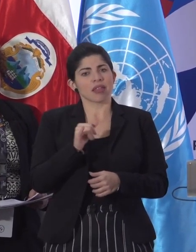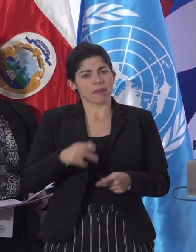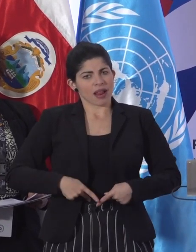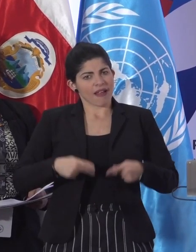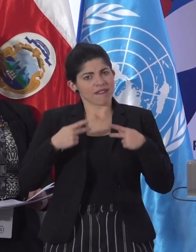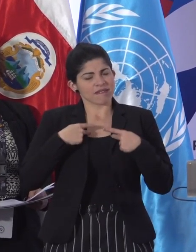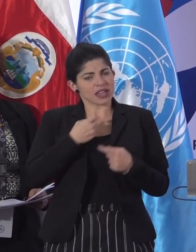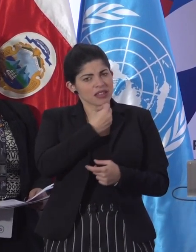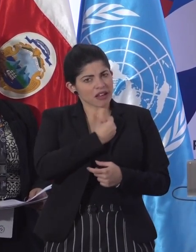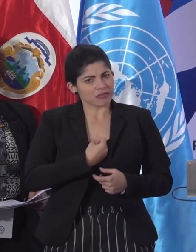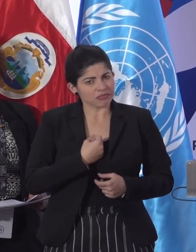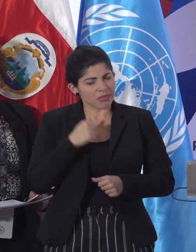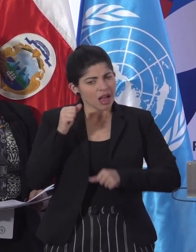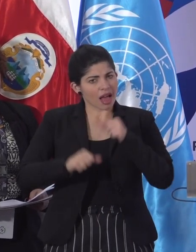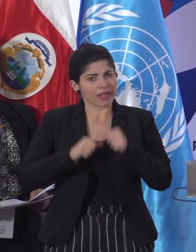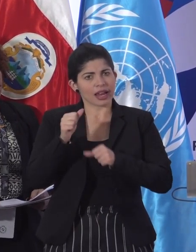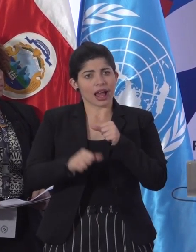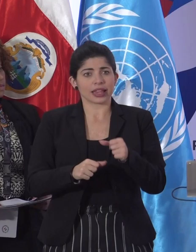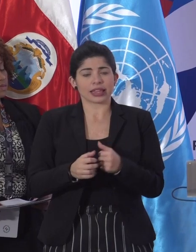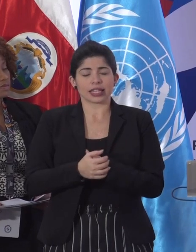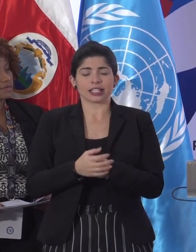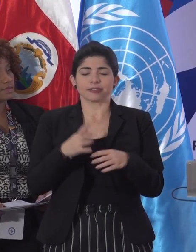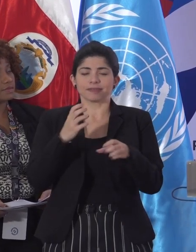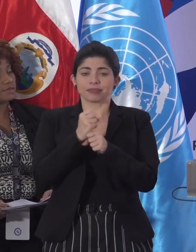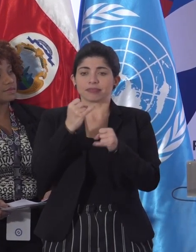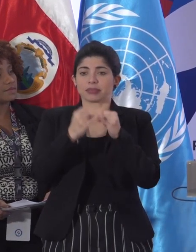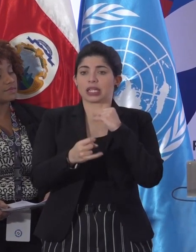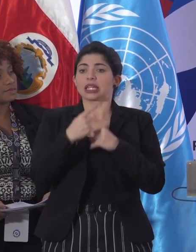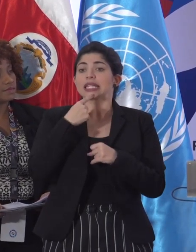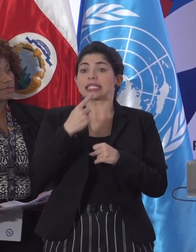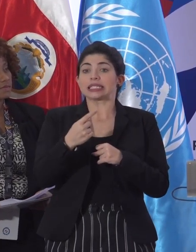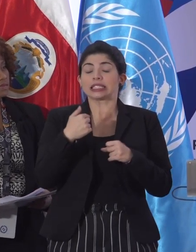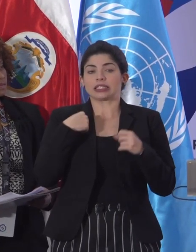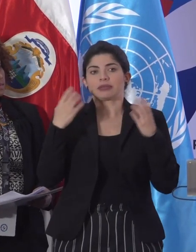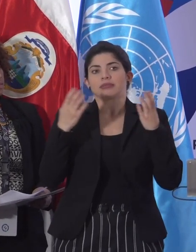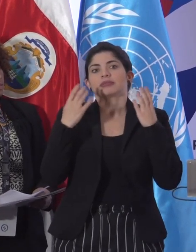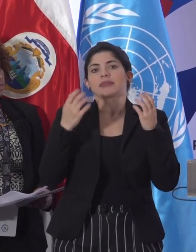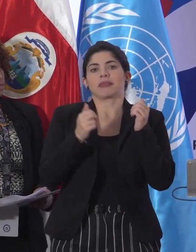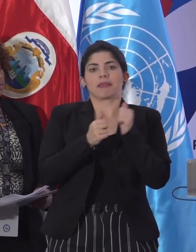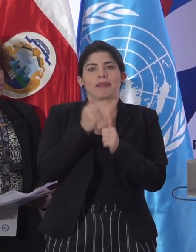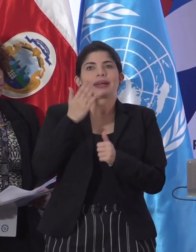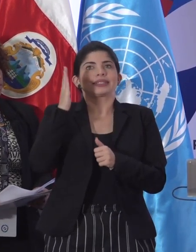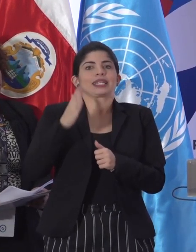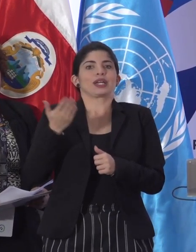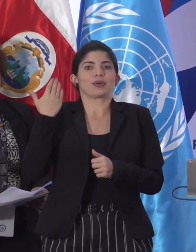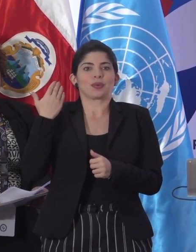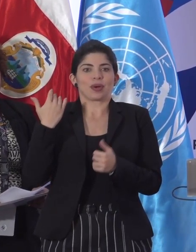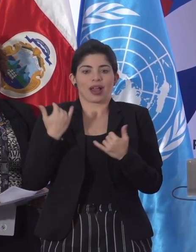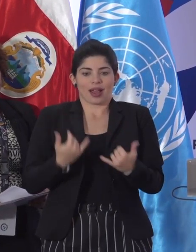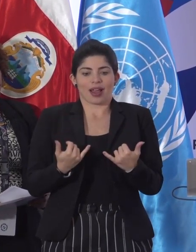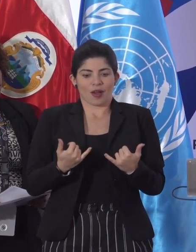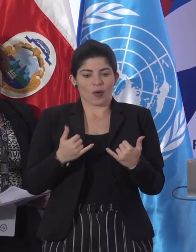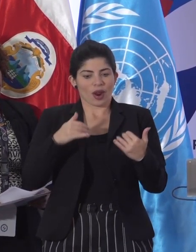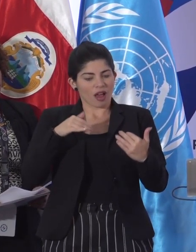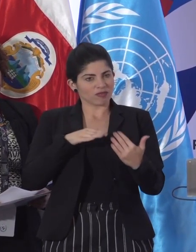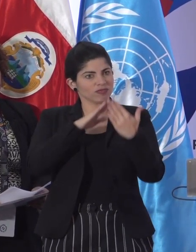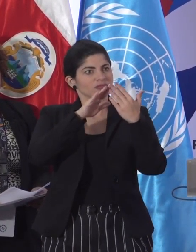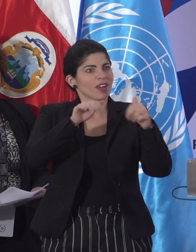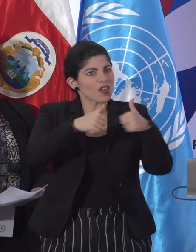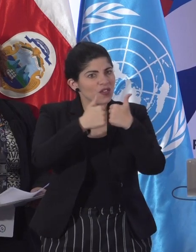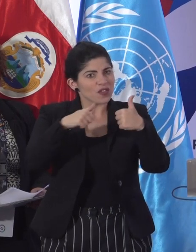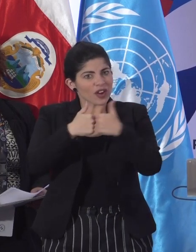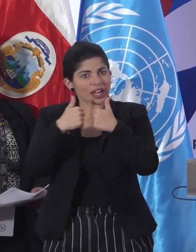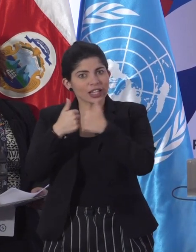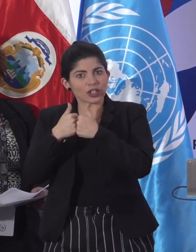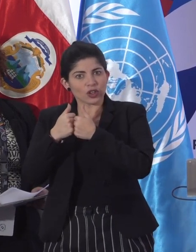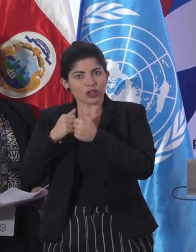vida adelante. Termino diciendo que celebro más que nunca que estamos enfrentando los desafíos de la